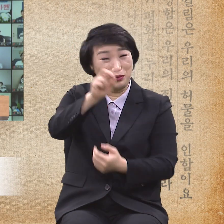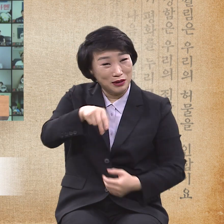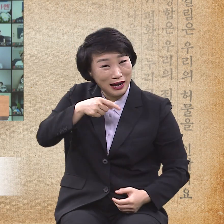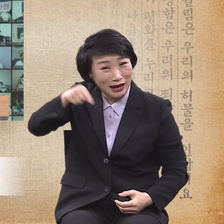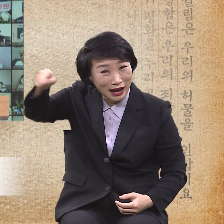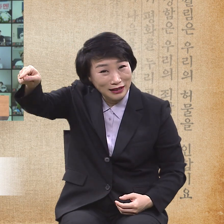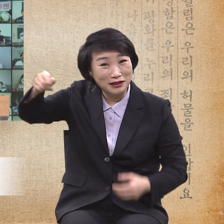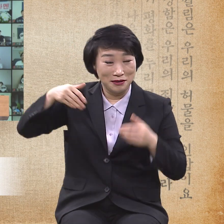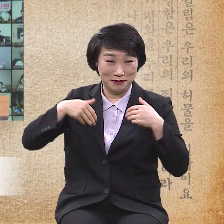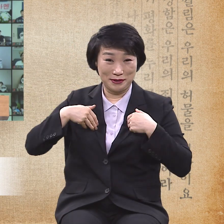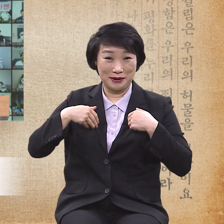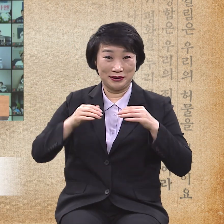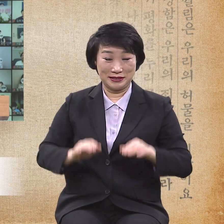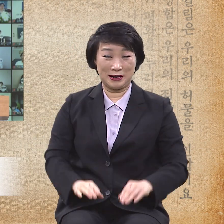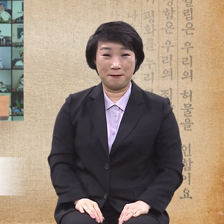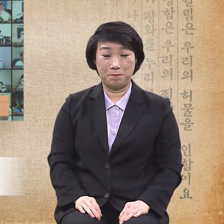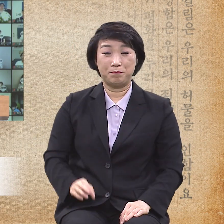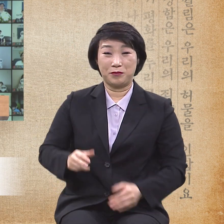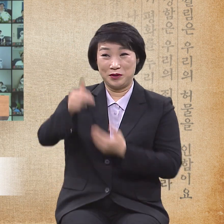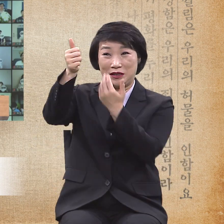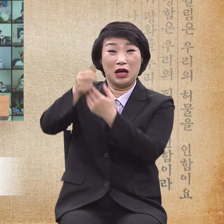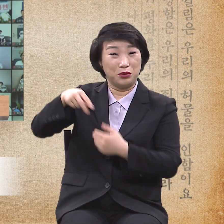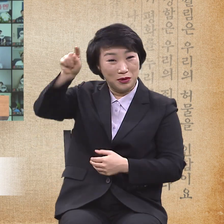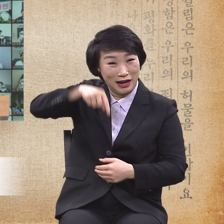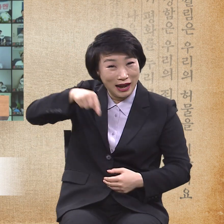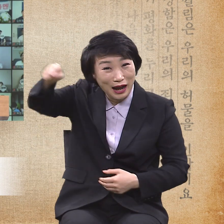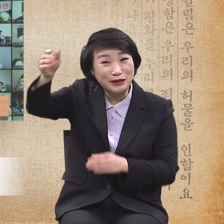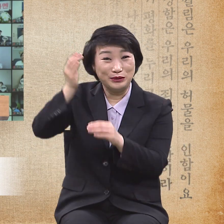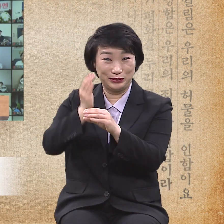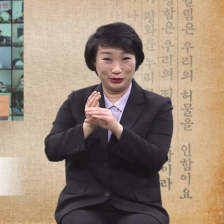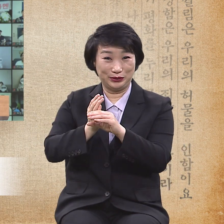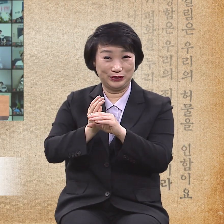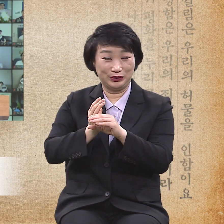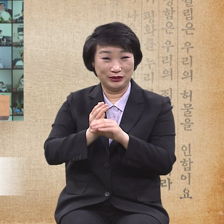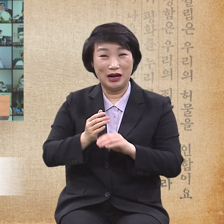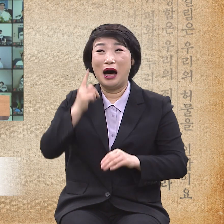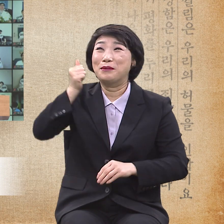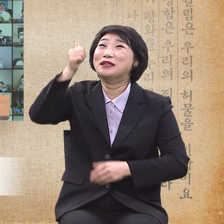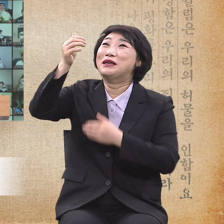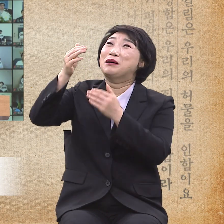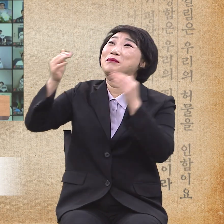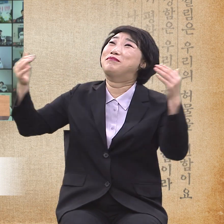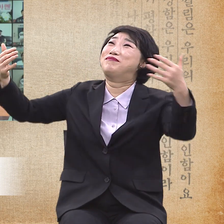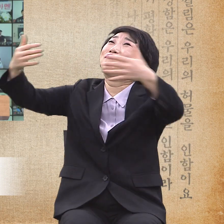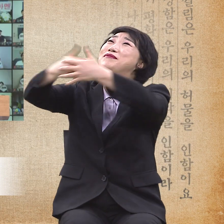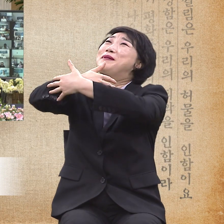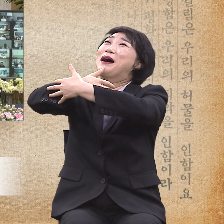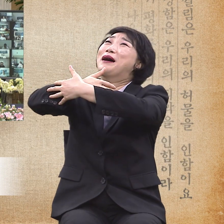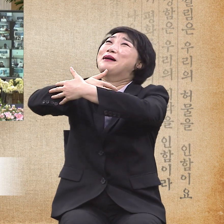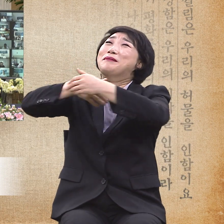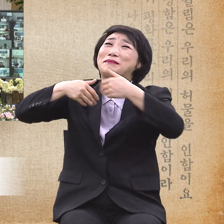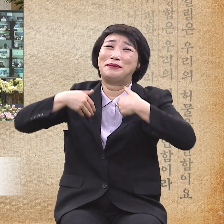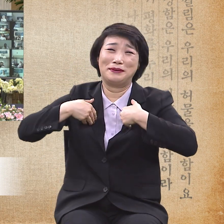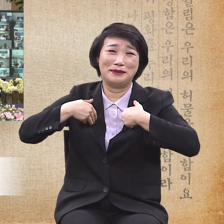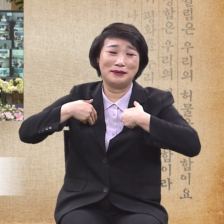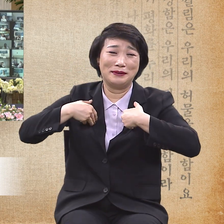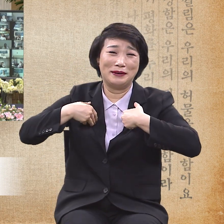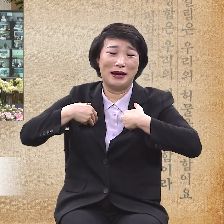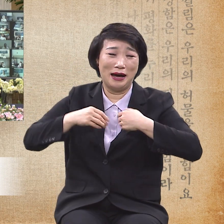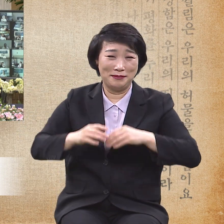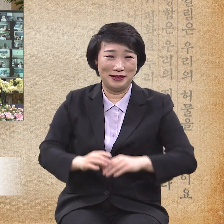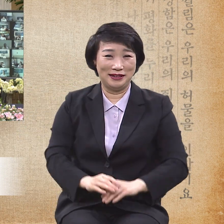돌아가야 한다. 돌아가고 있어야 된다. 아버지 품에 안겨야 한다.